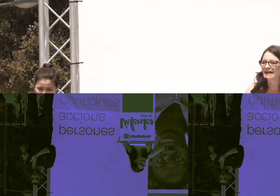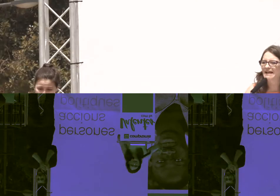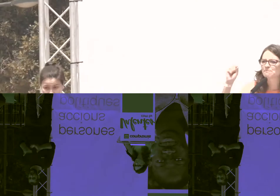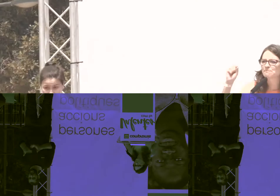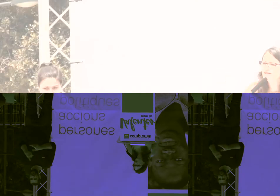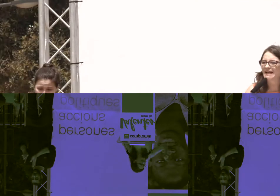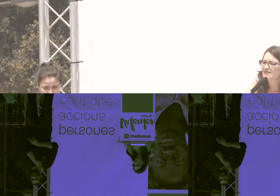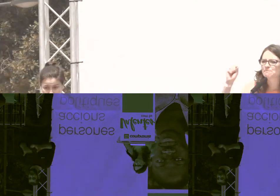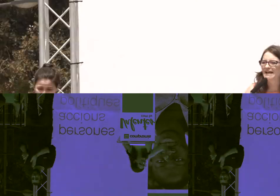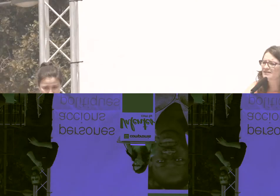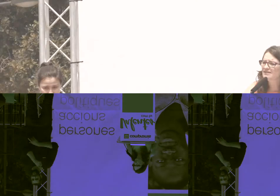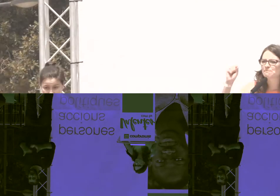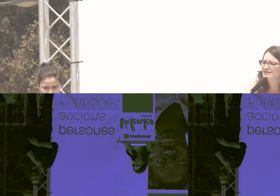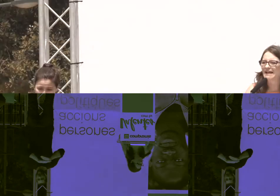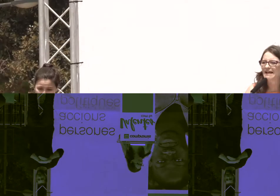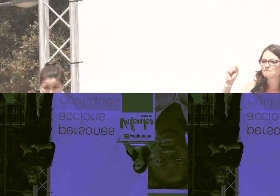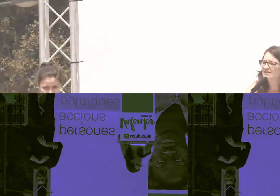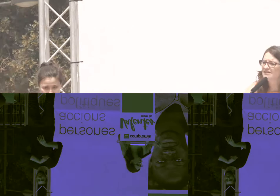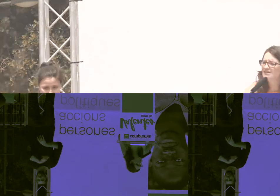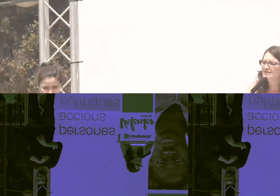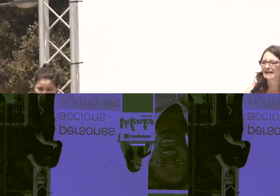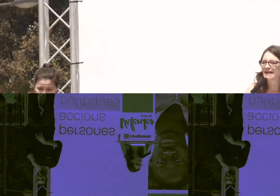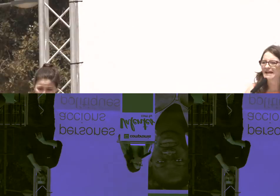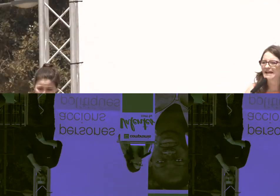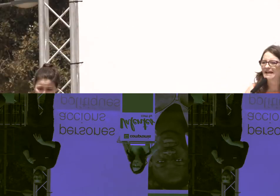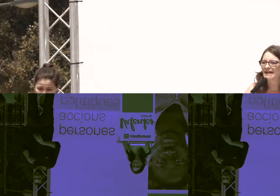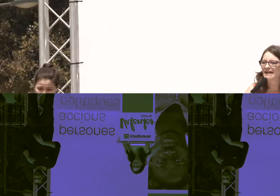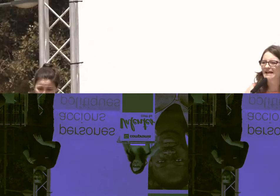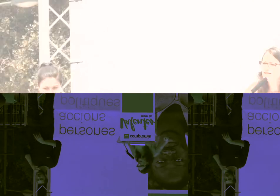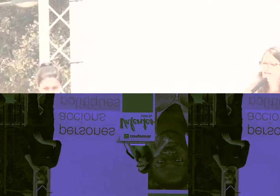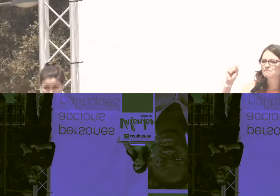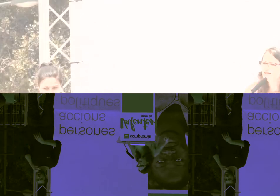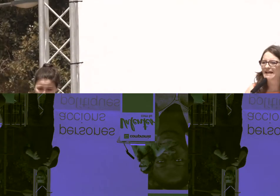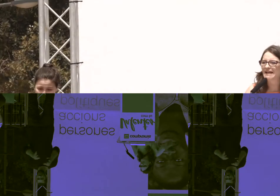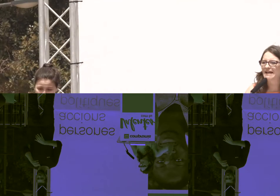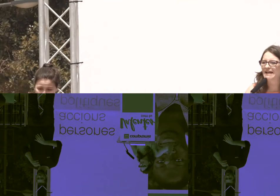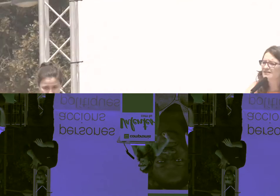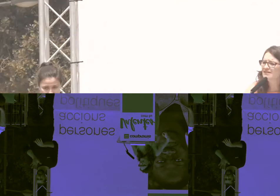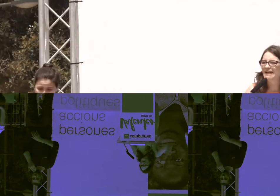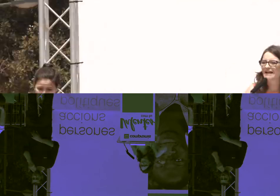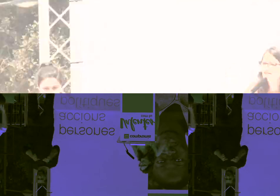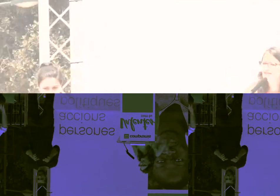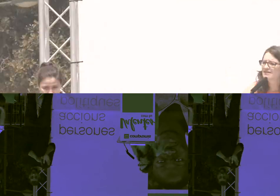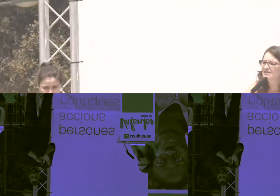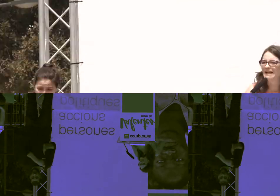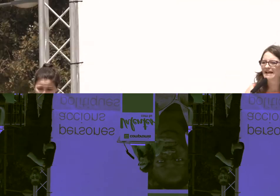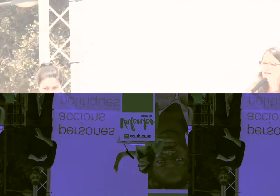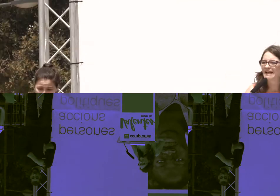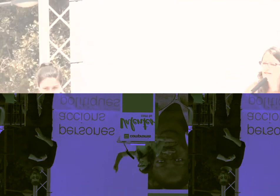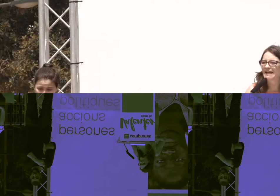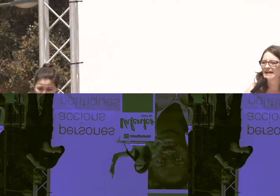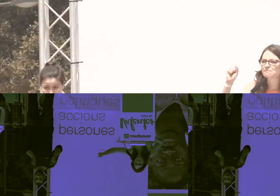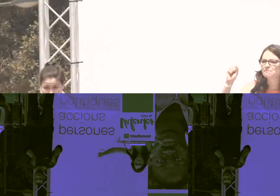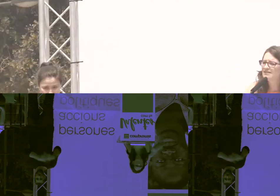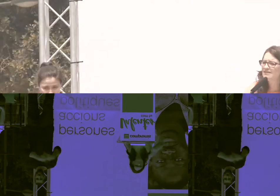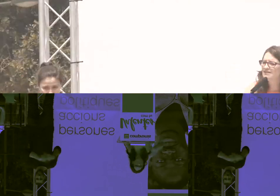al Tribunal Constitucional, part d'esta llei no la podrem aplicar si no canviem les lleis en Espanya i les lleis injustes que rescaten